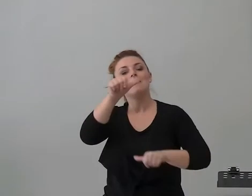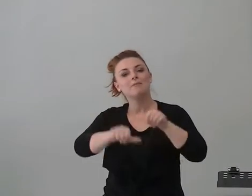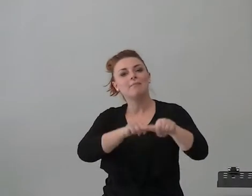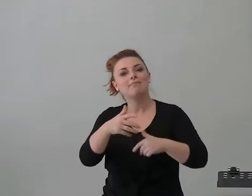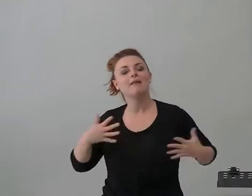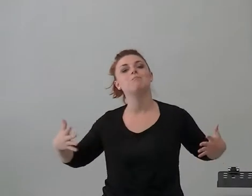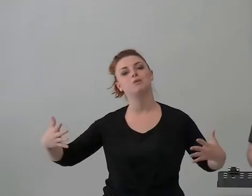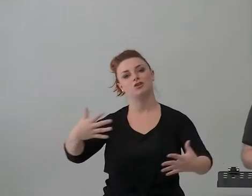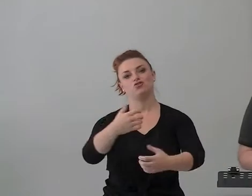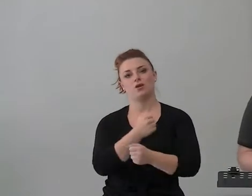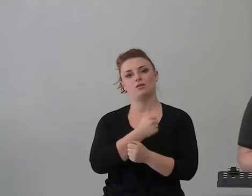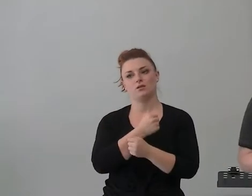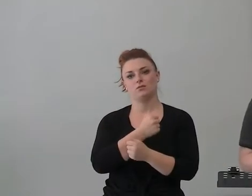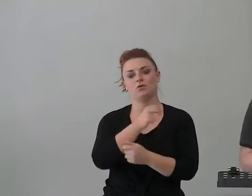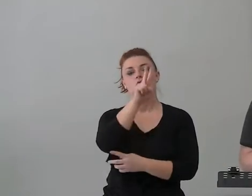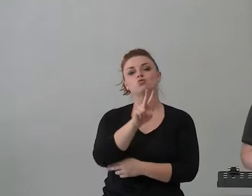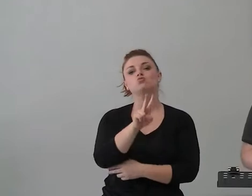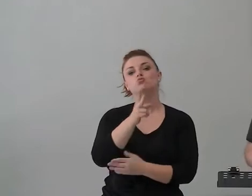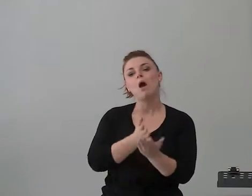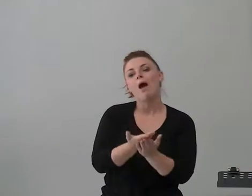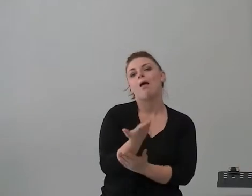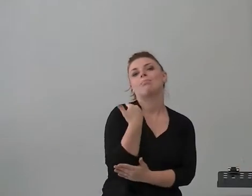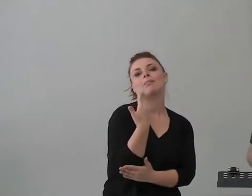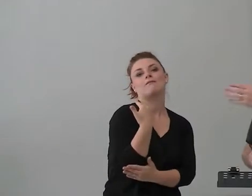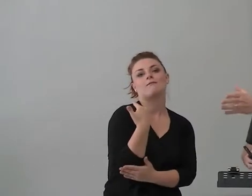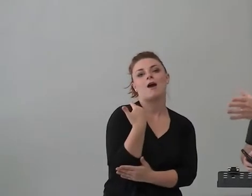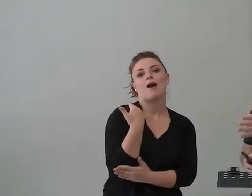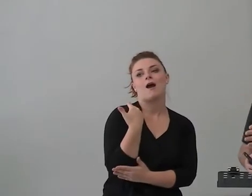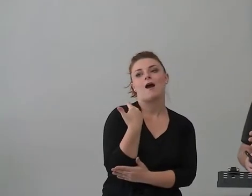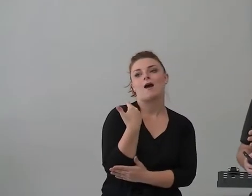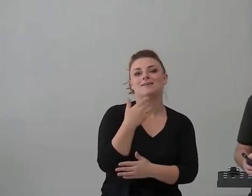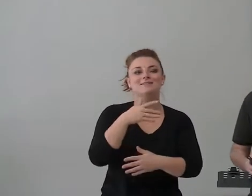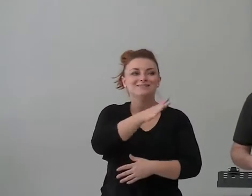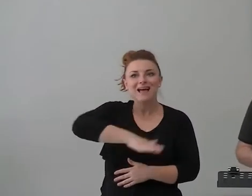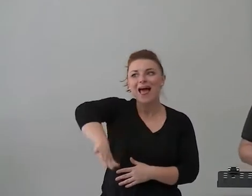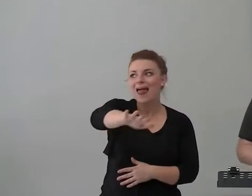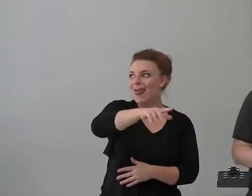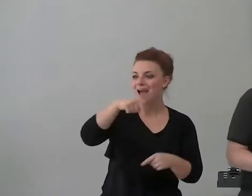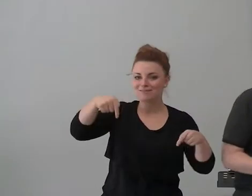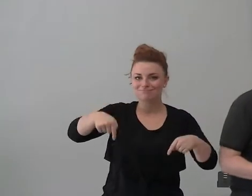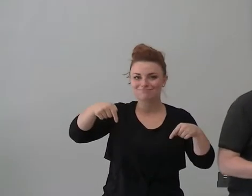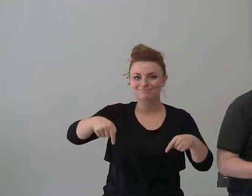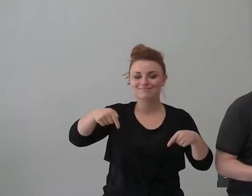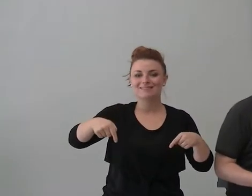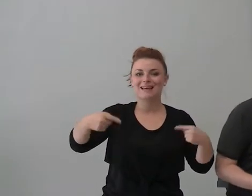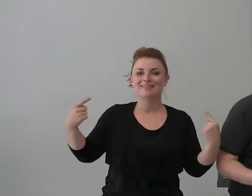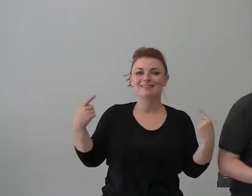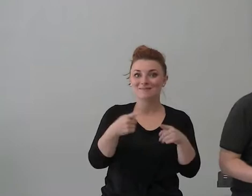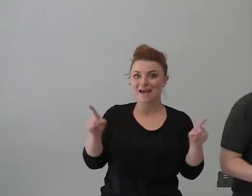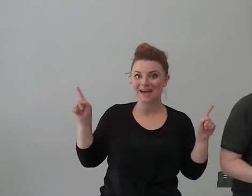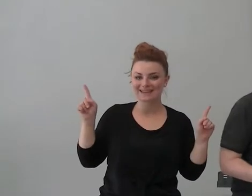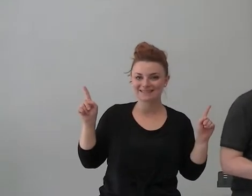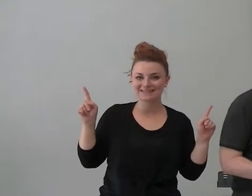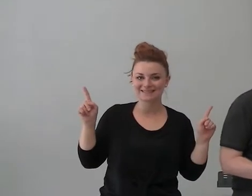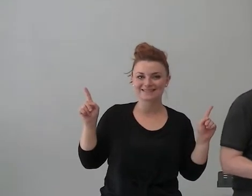2 anni fa eravate in un'altra sala, la sala che ho scelto io insieme a Marco, quindi mi ha fatto piangere